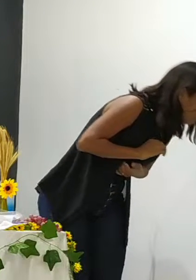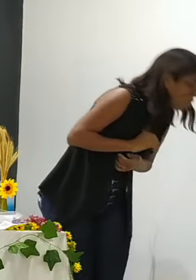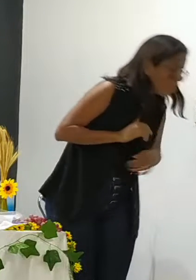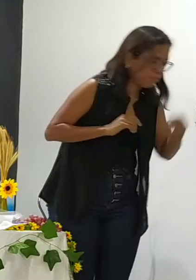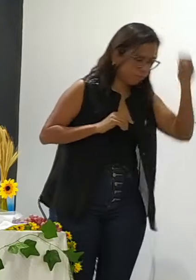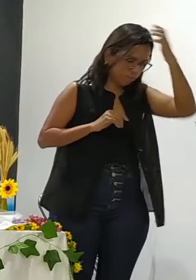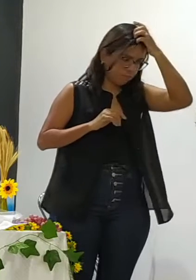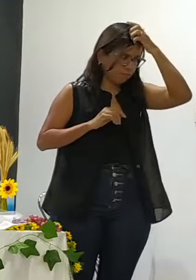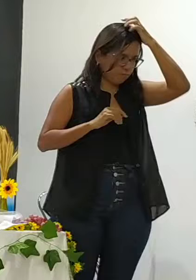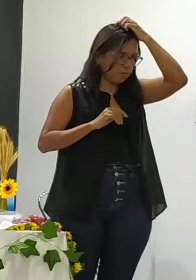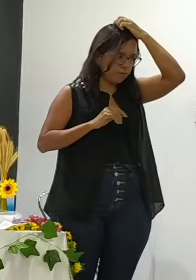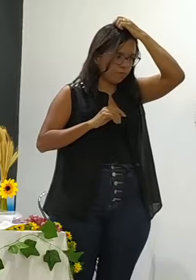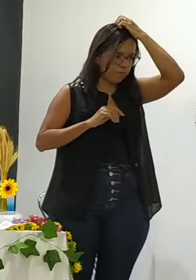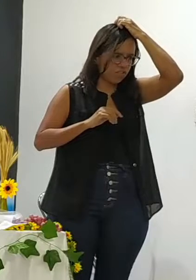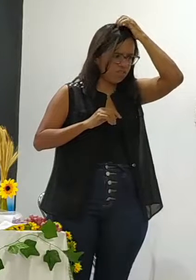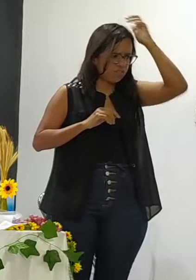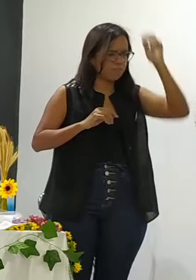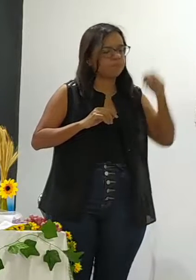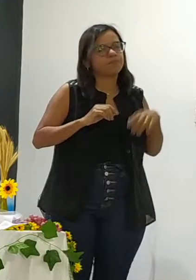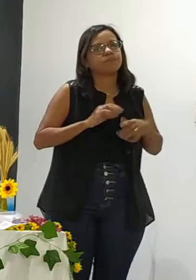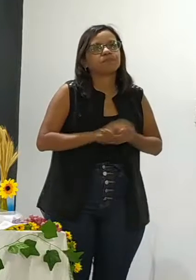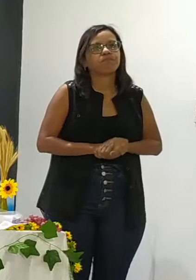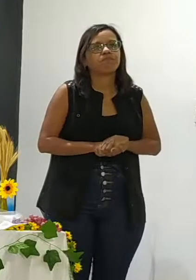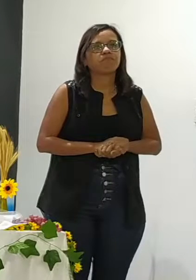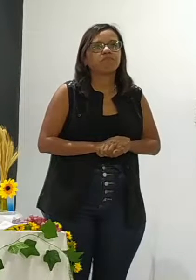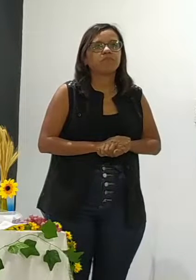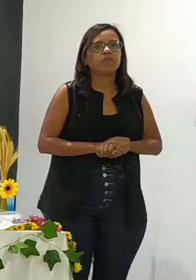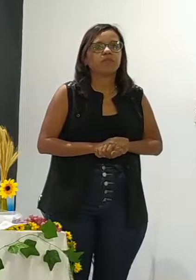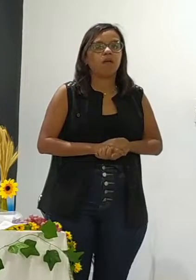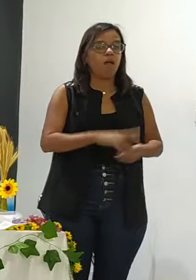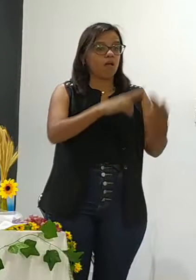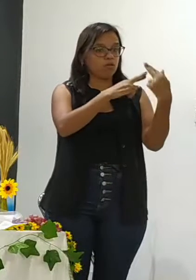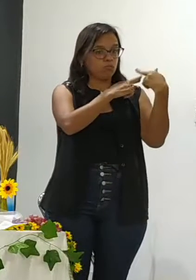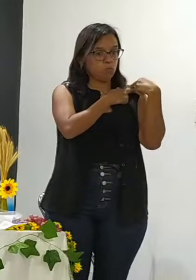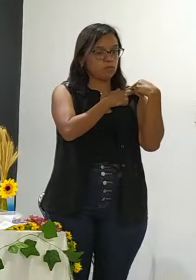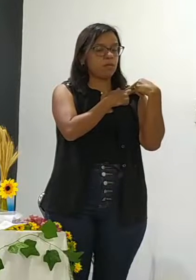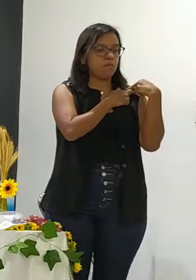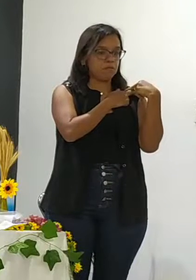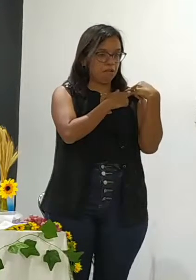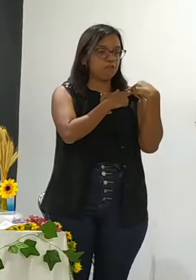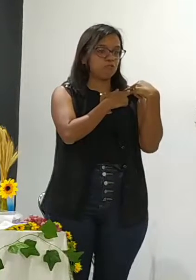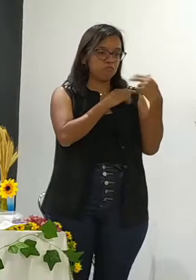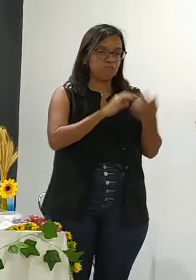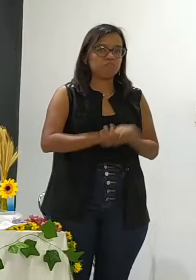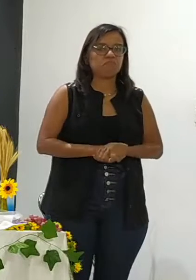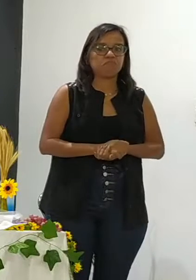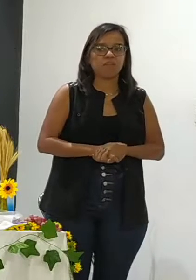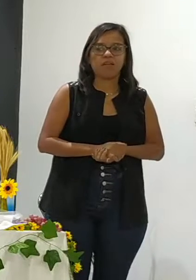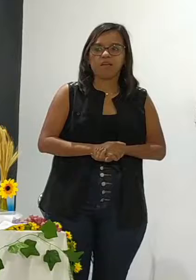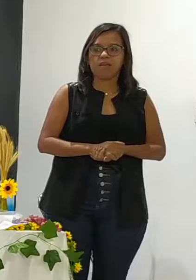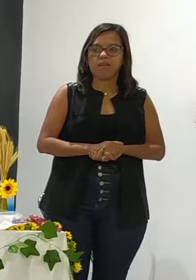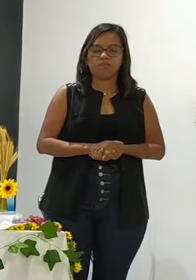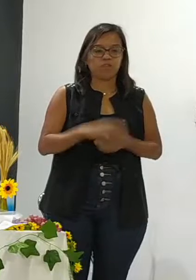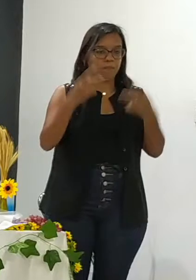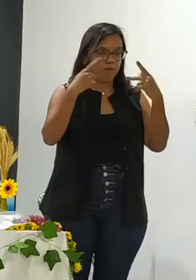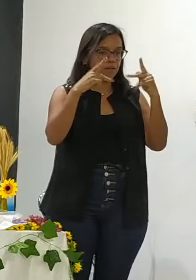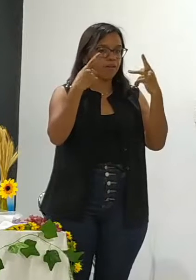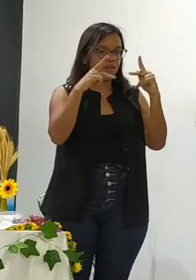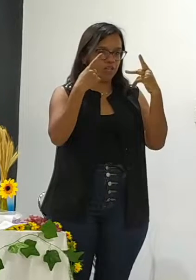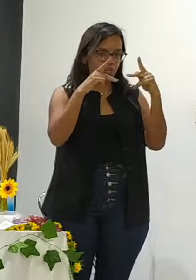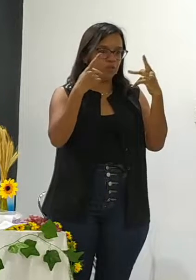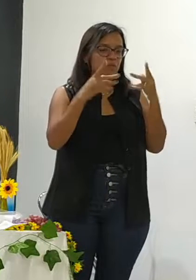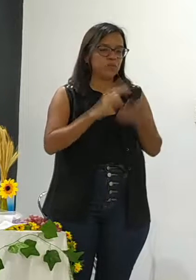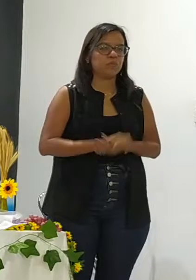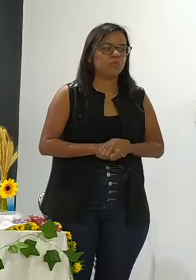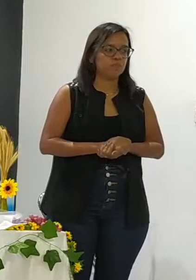no domingo? Eu falei, domingo? Falei, que responsabilidade, né? Aí ela falou, eu quero que você vai pregar